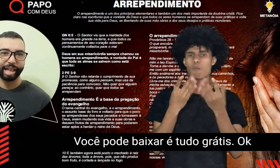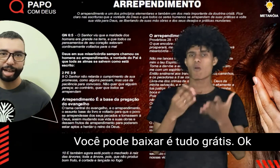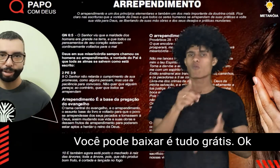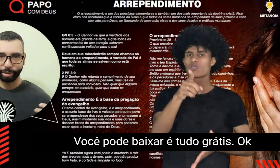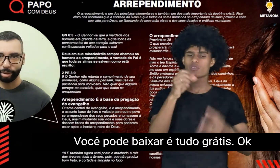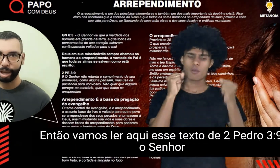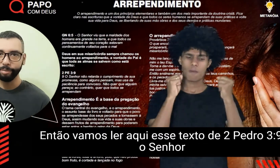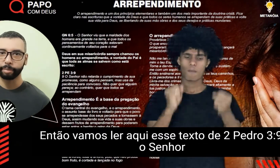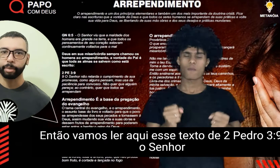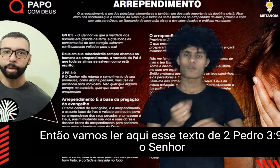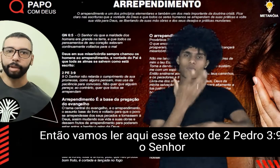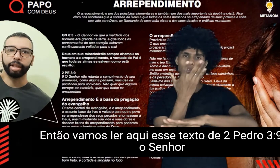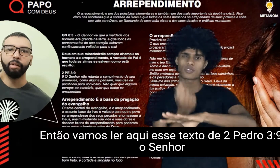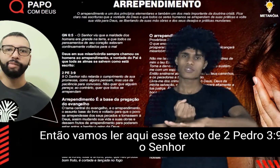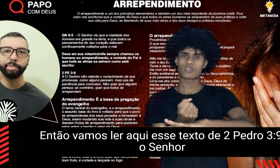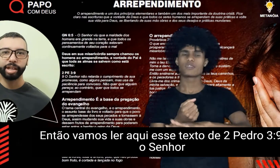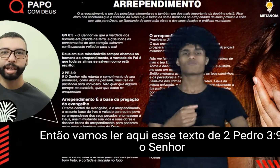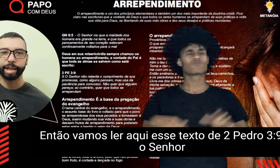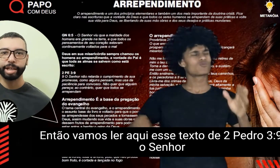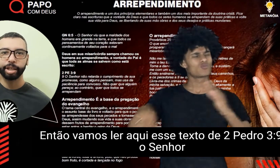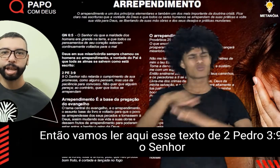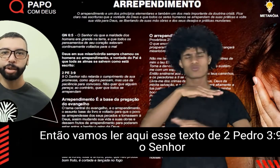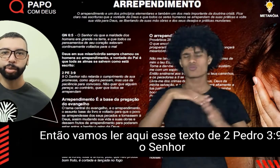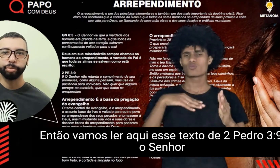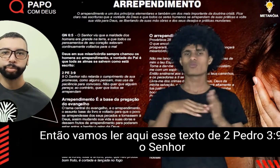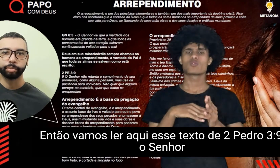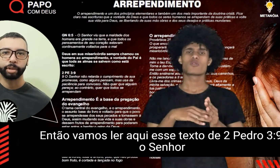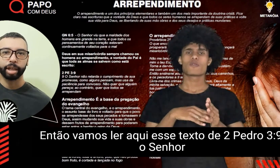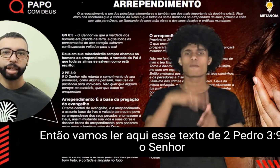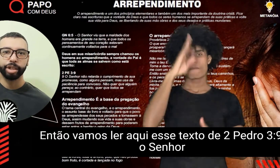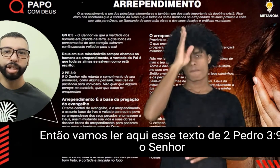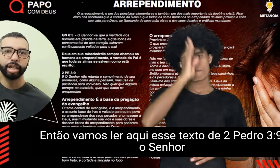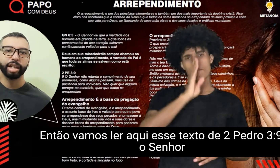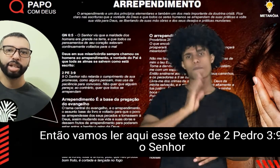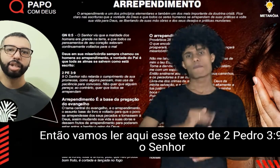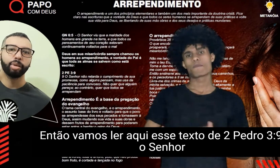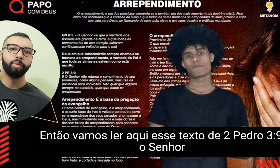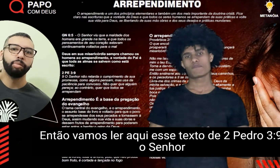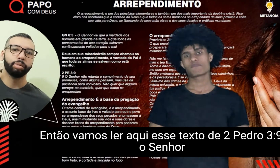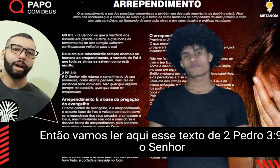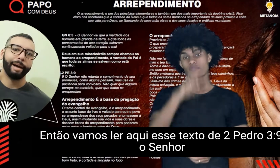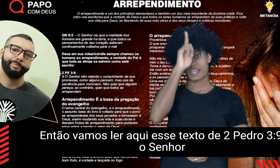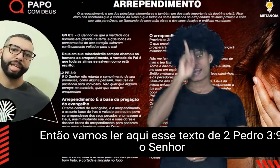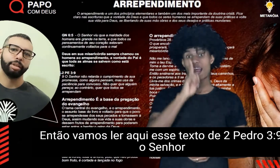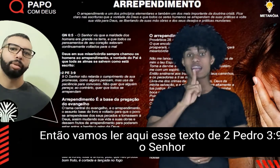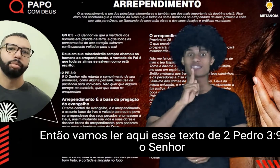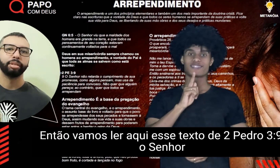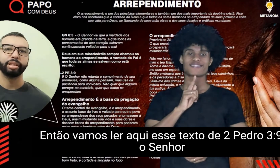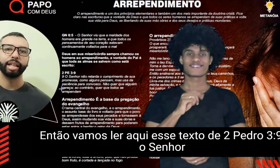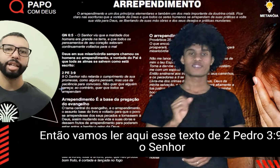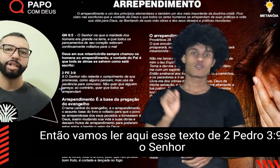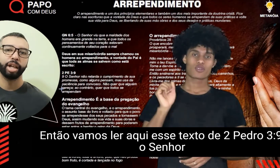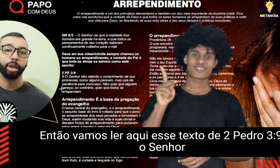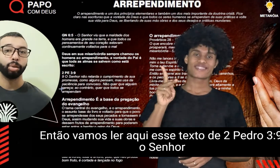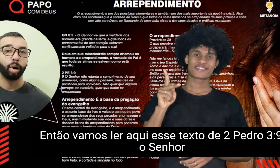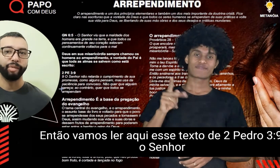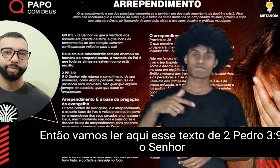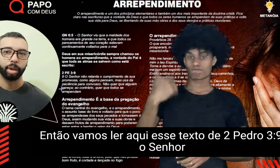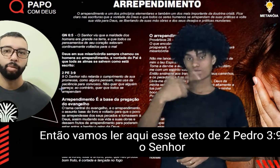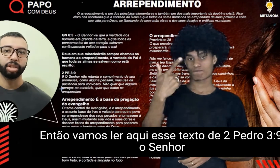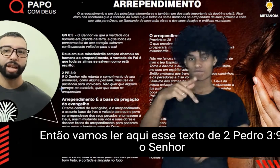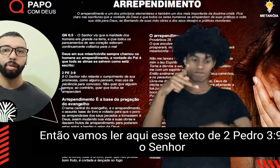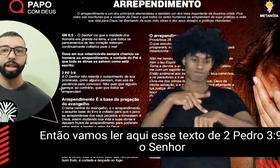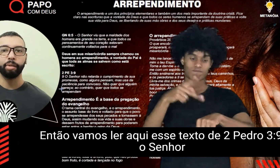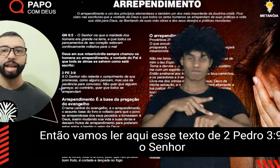tudo grátis, ok? Então vamos ler aqui esse texto de 2 Pedro 3,